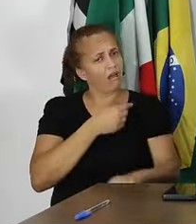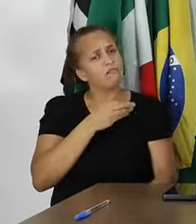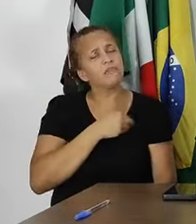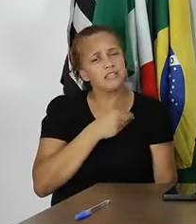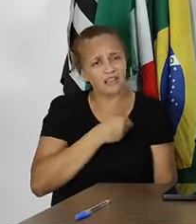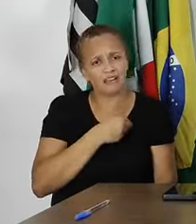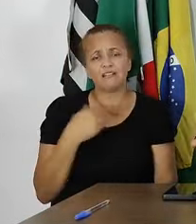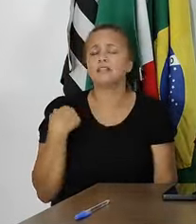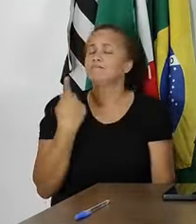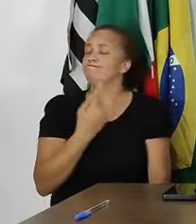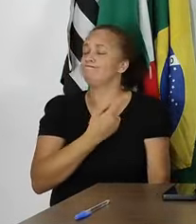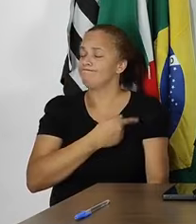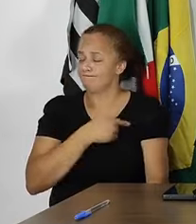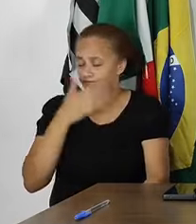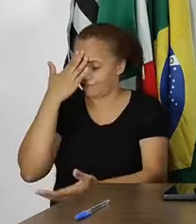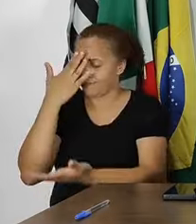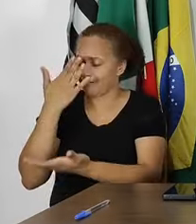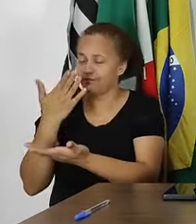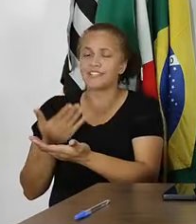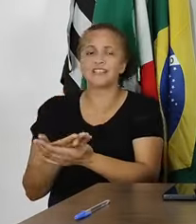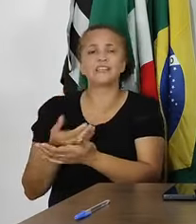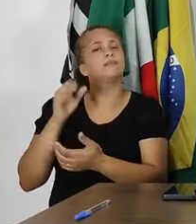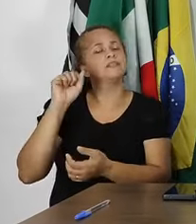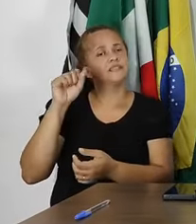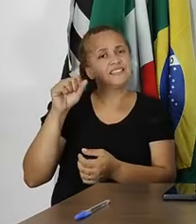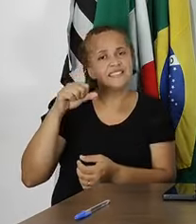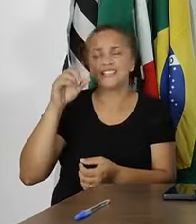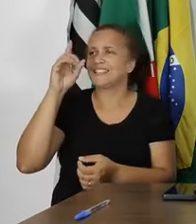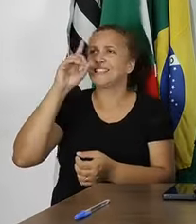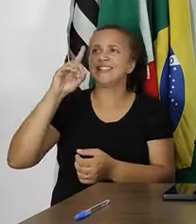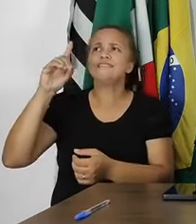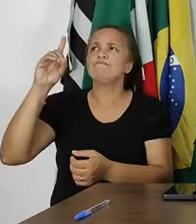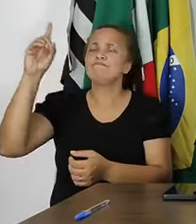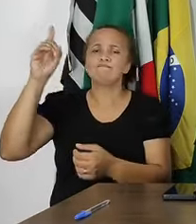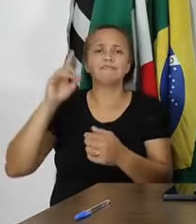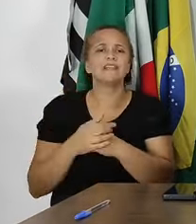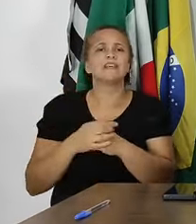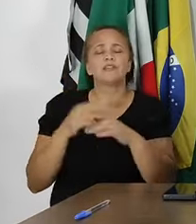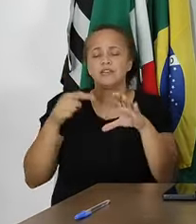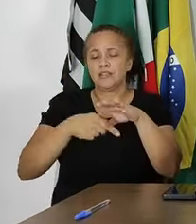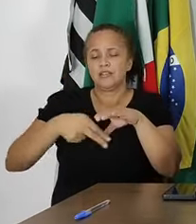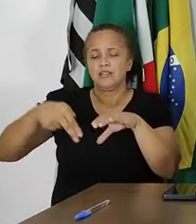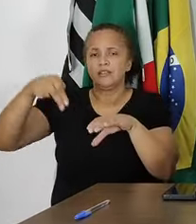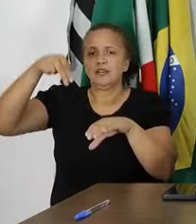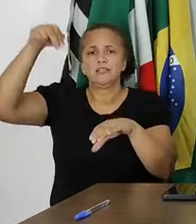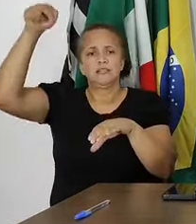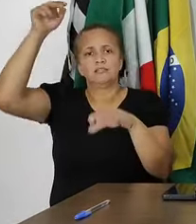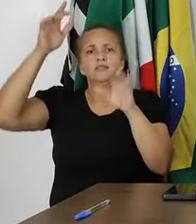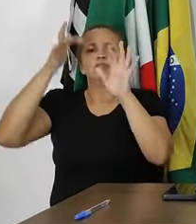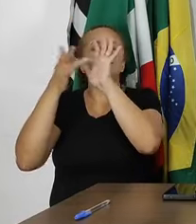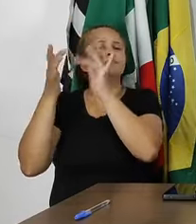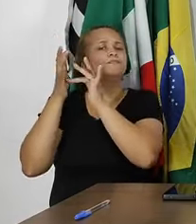que Deus o ressuscitou entre os mortos, que Ele é Filho de Deus e Ele ressuscitou para a nossa